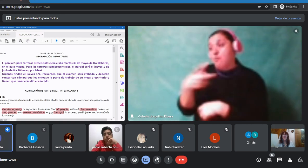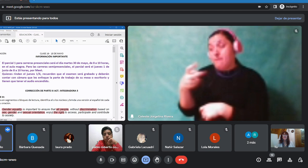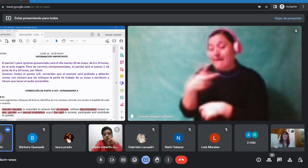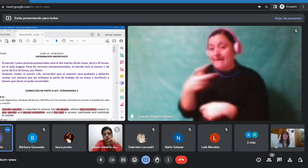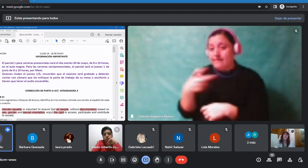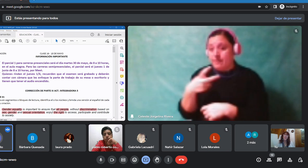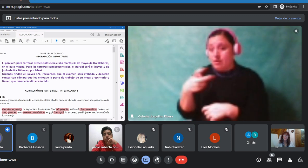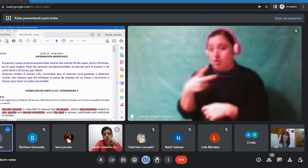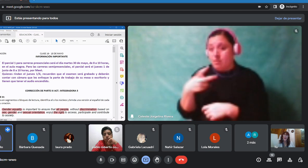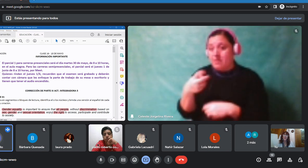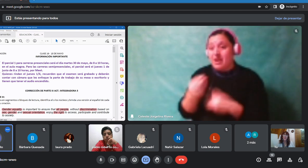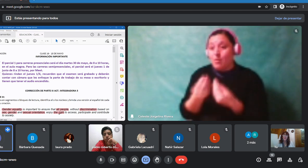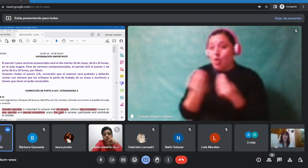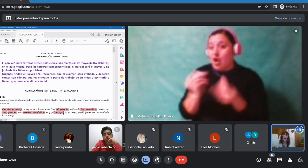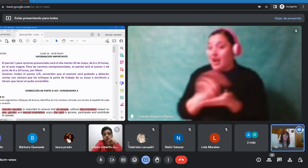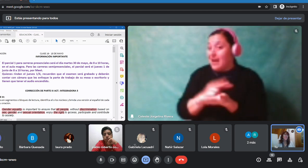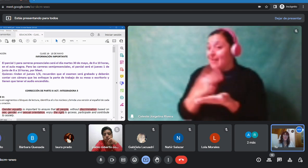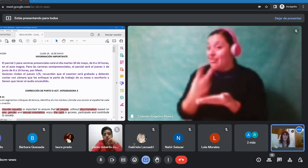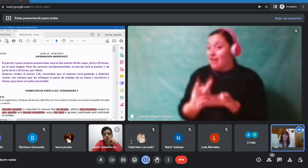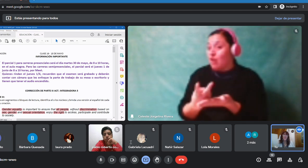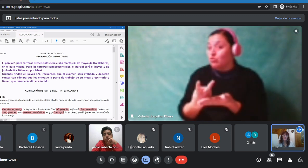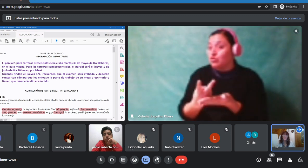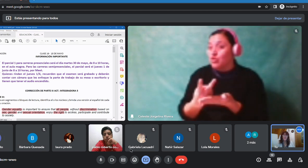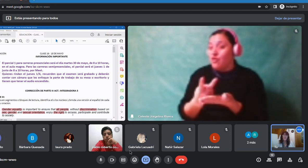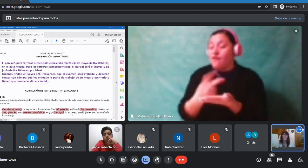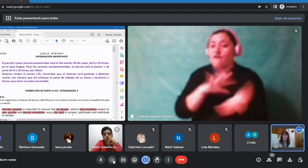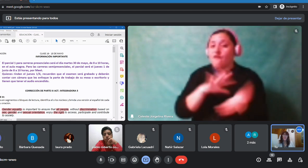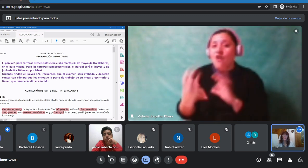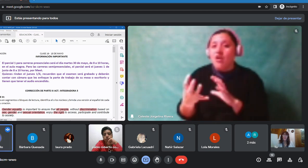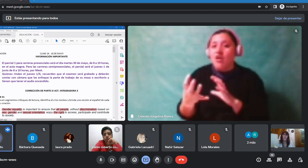Quiere decir disfrutar, jugar, gozar, bueno. ¿Sí?